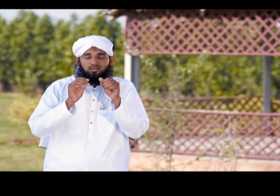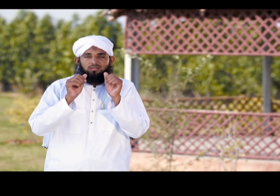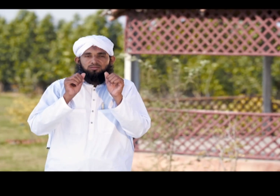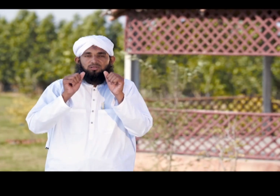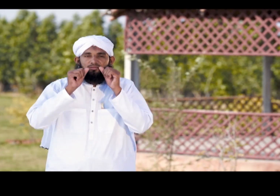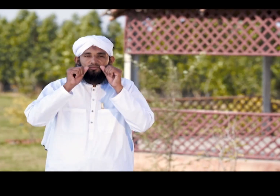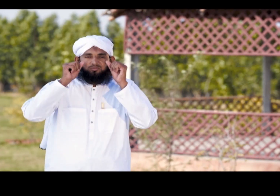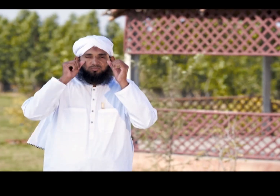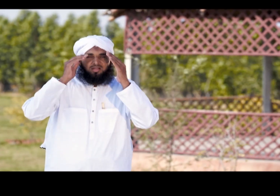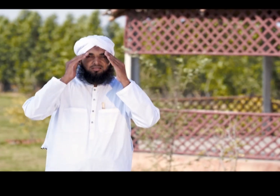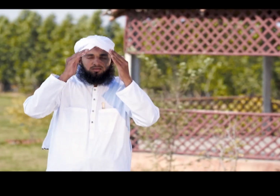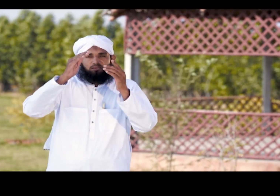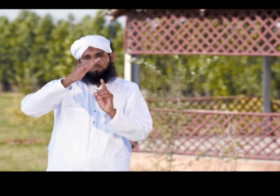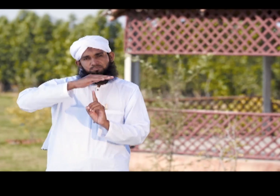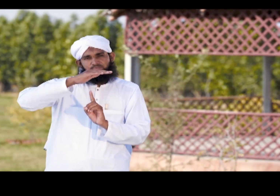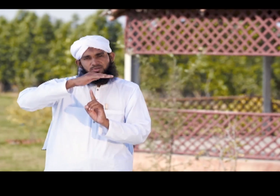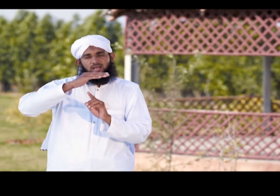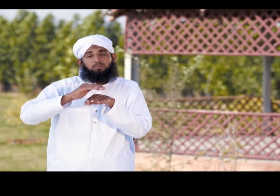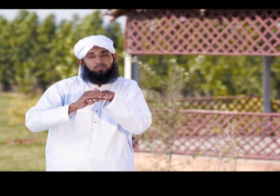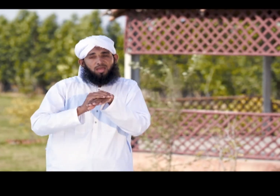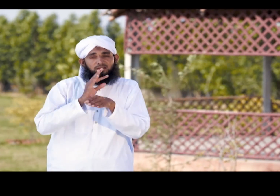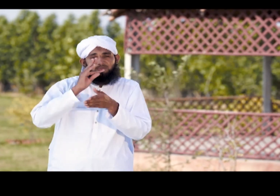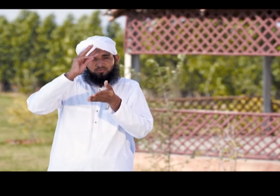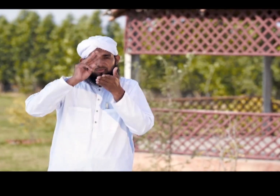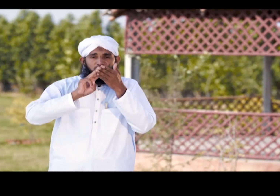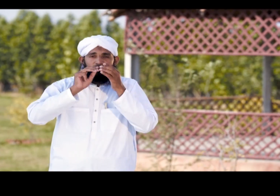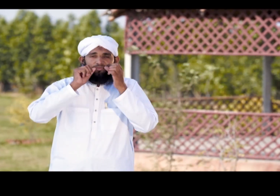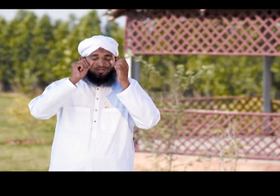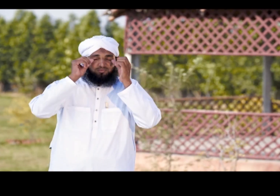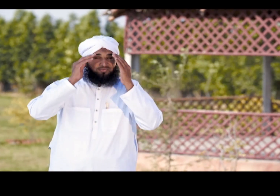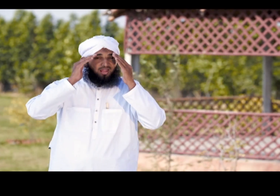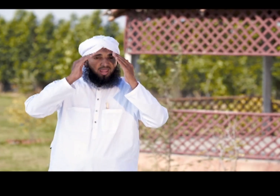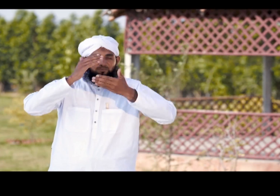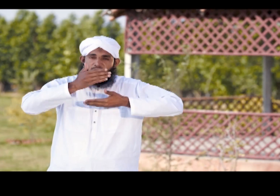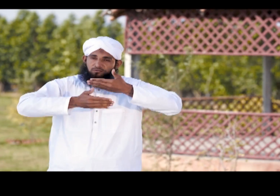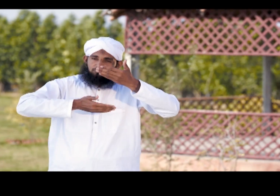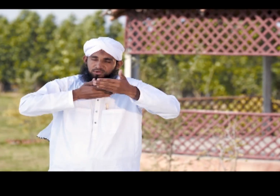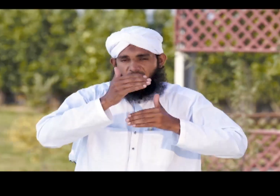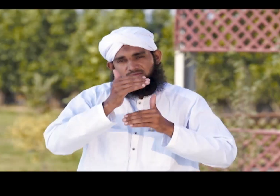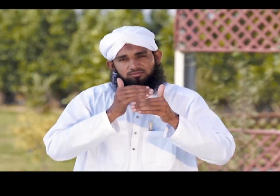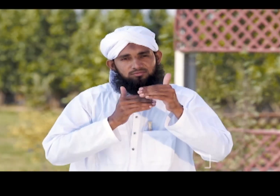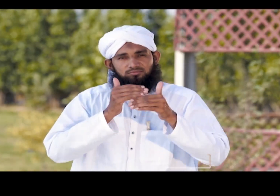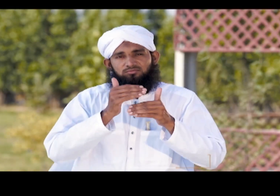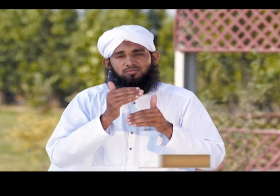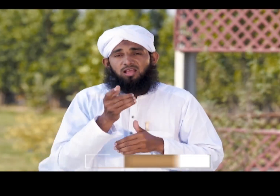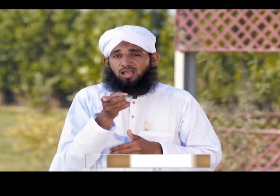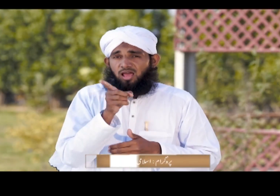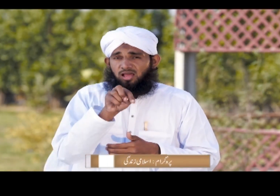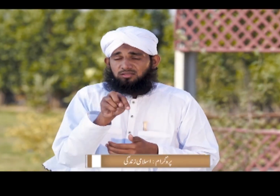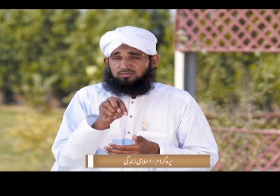پاک کی برکت۔ اللہ کے آخری نبی صلی اللہ علیہ وآلہ وصحبہ وسلم کا فرمان ہے، بے